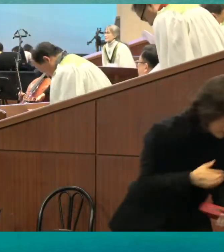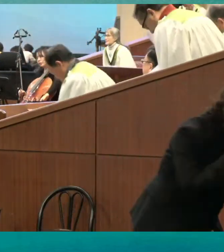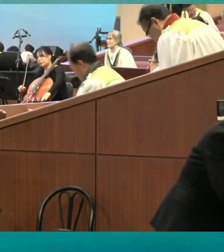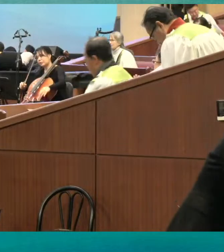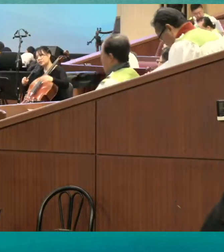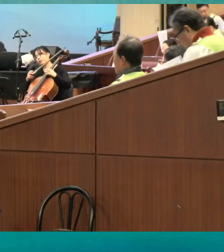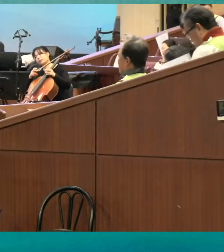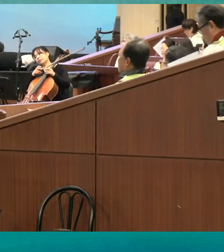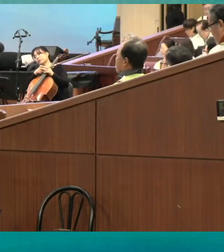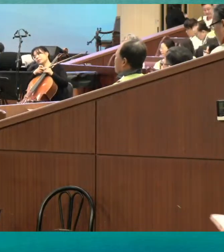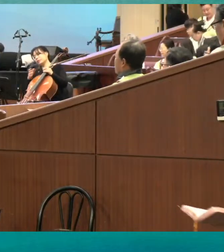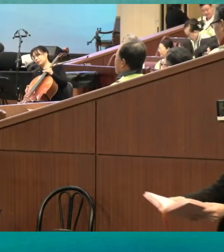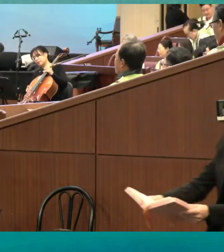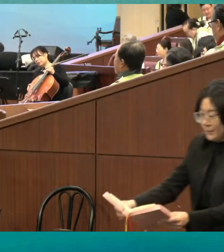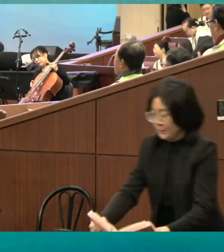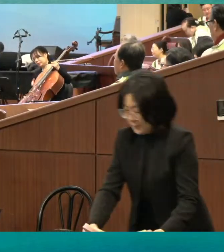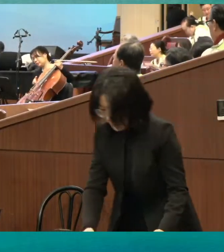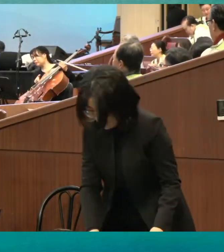감사합니다.